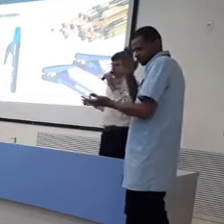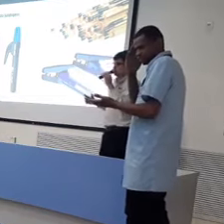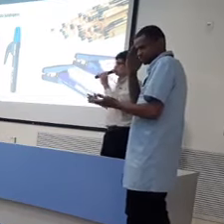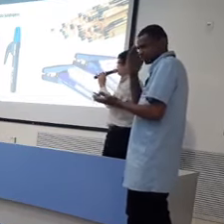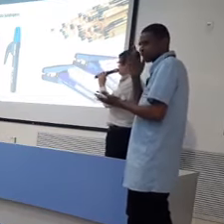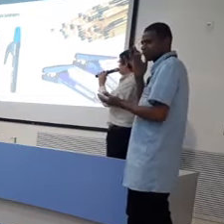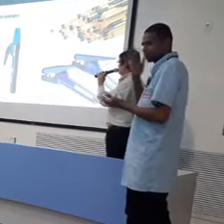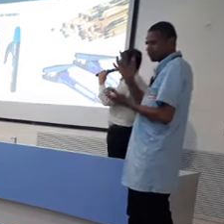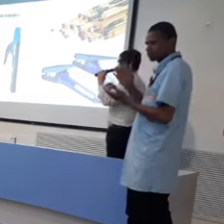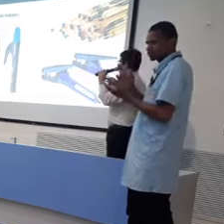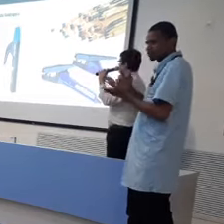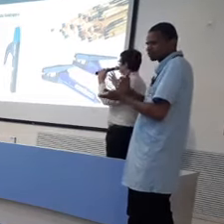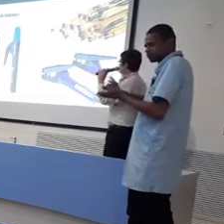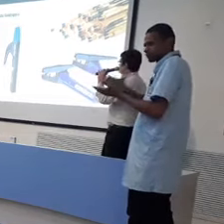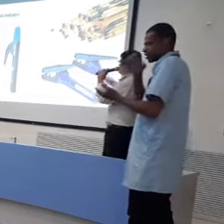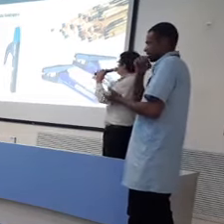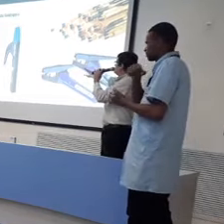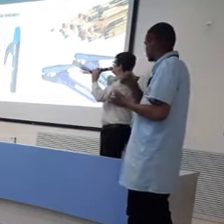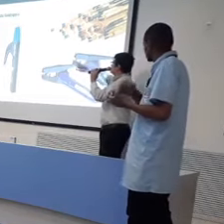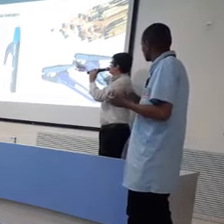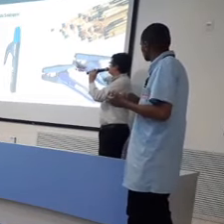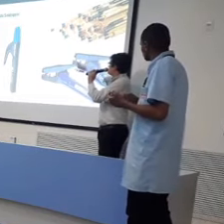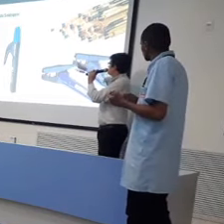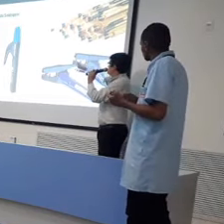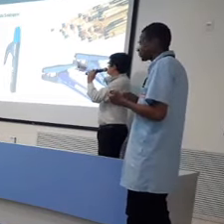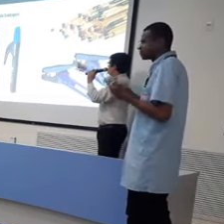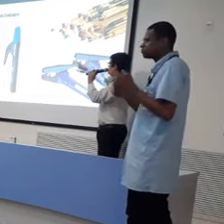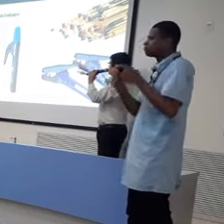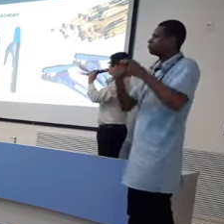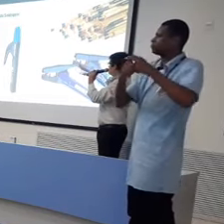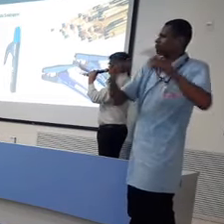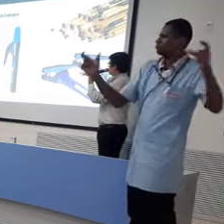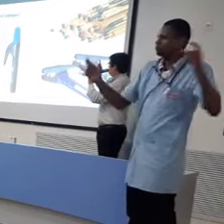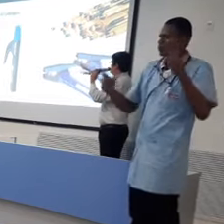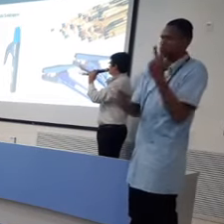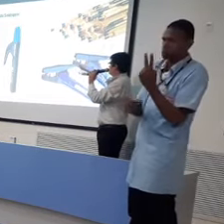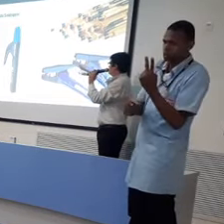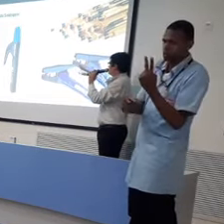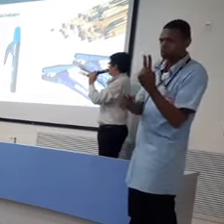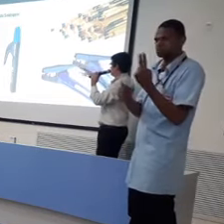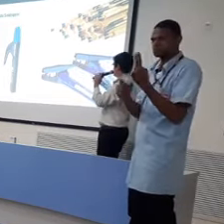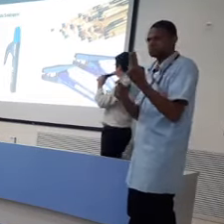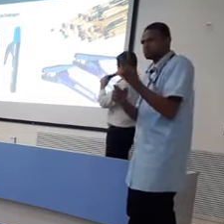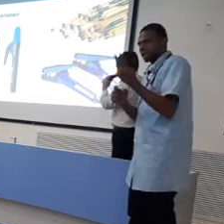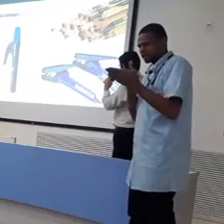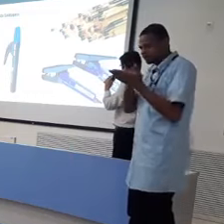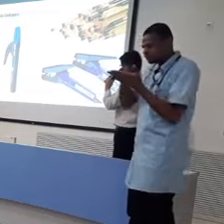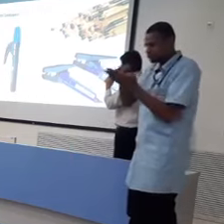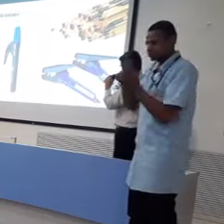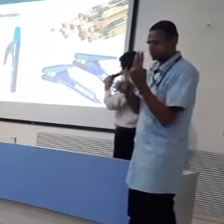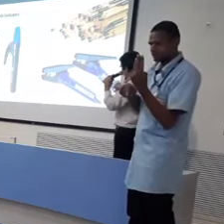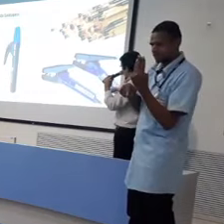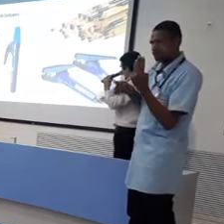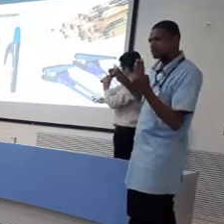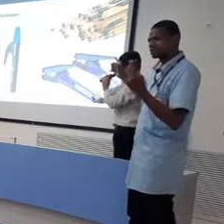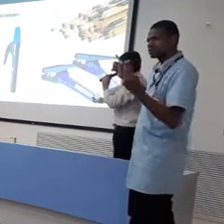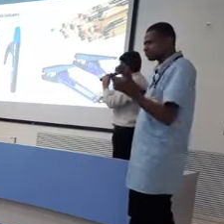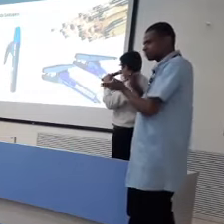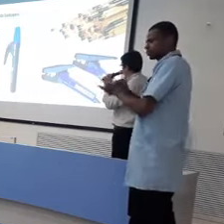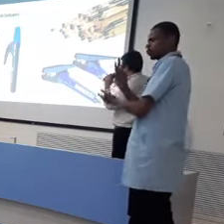produtividade. Normalmente do mercado tem 2 ou até 3 furos no máximo, né? Existem